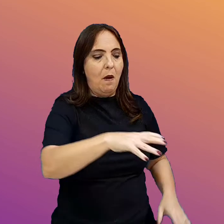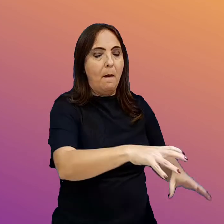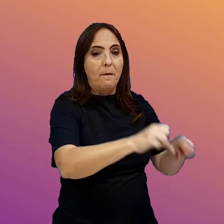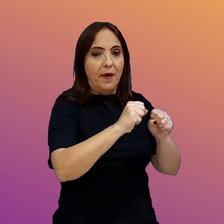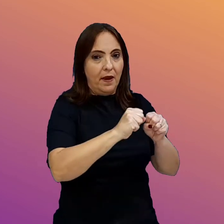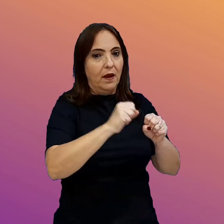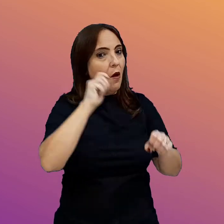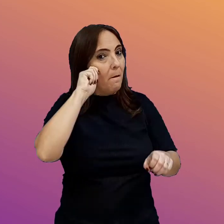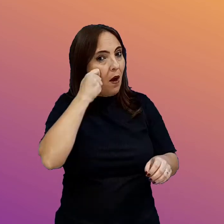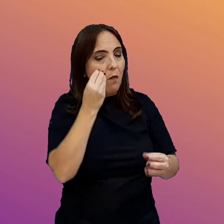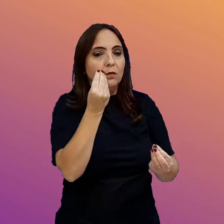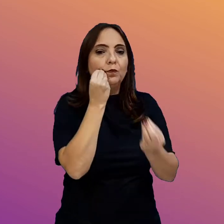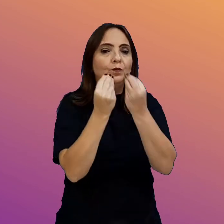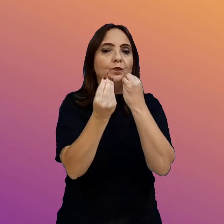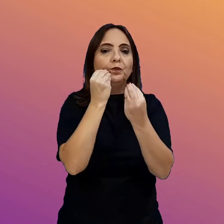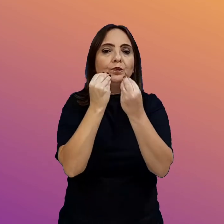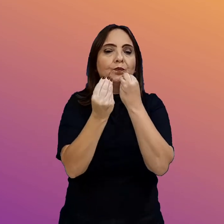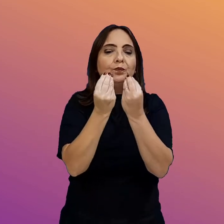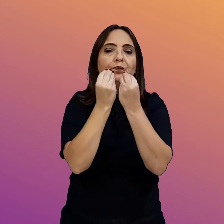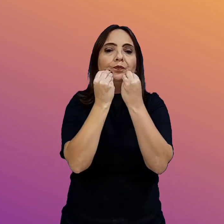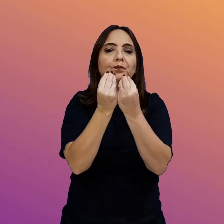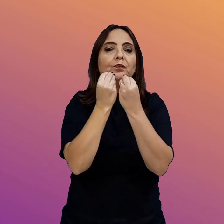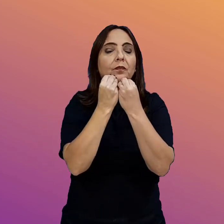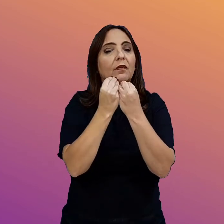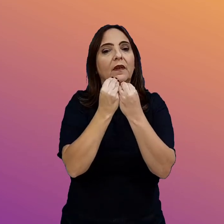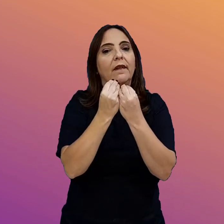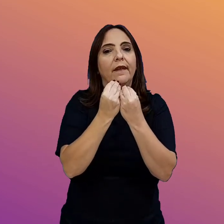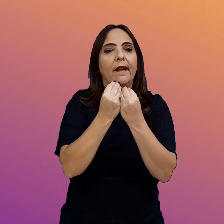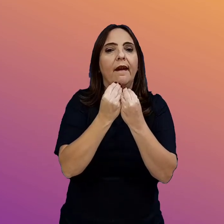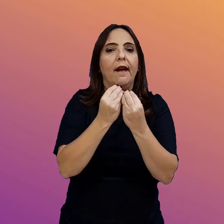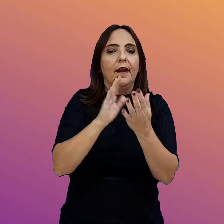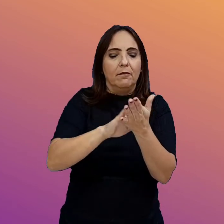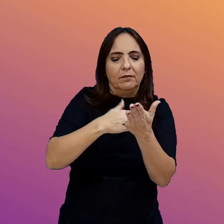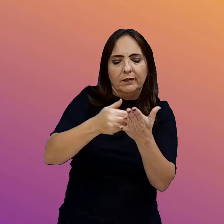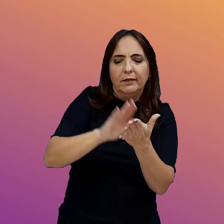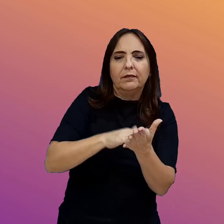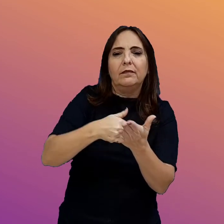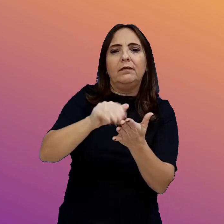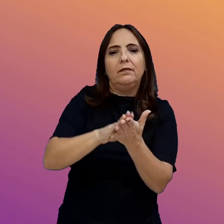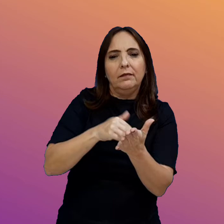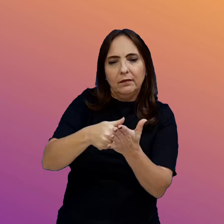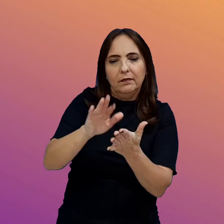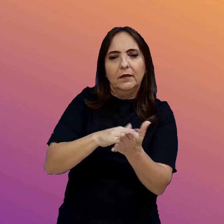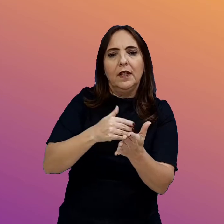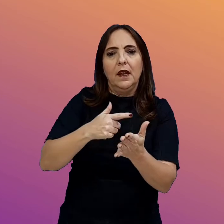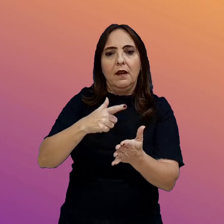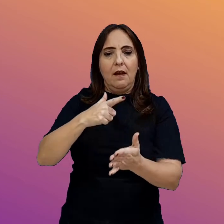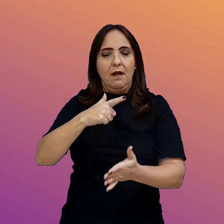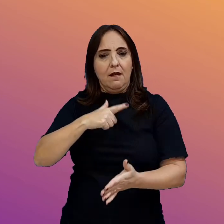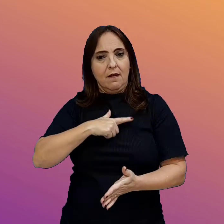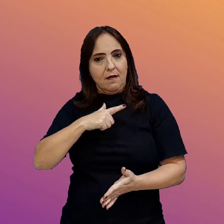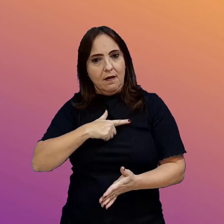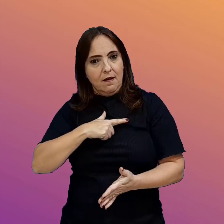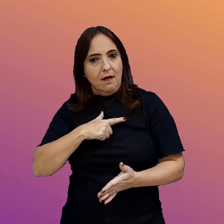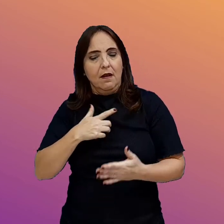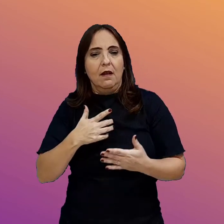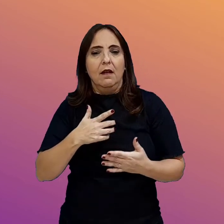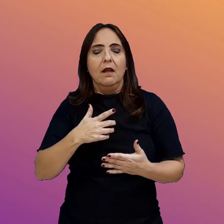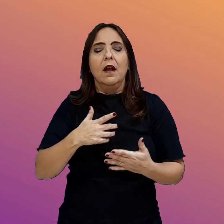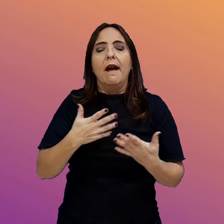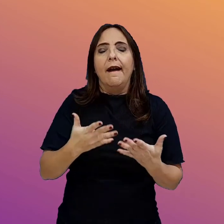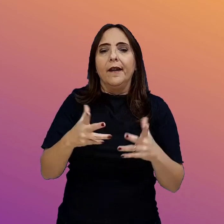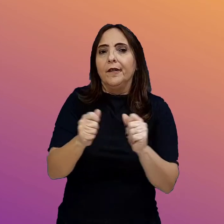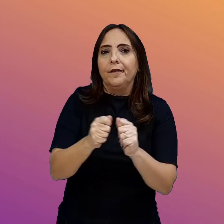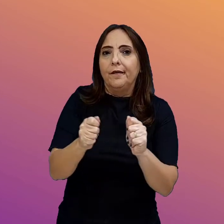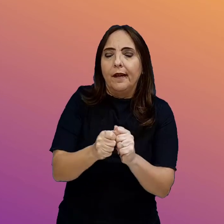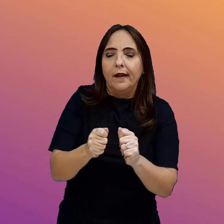pega um pão, né, e pega margarina, requeijão, faz um sanduíchezinho ali para ele.